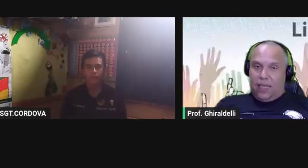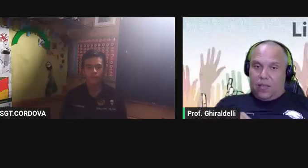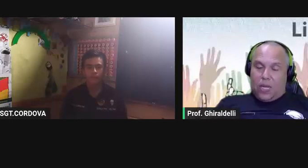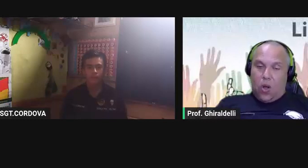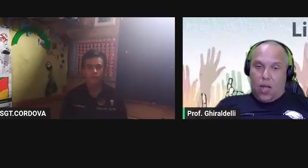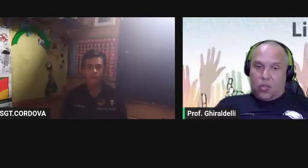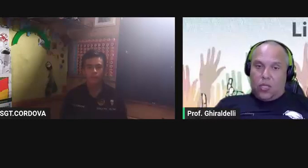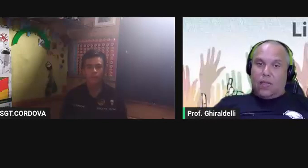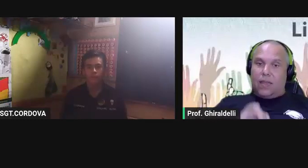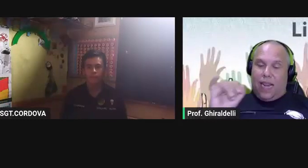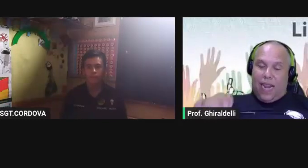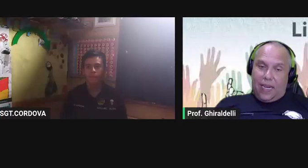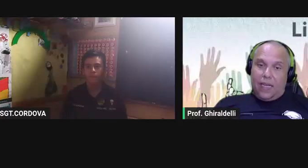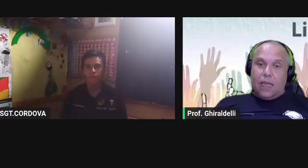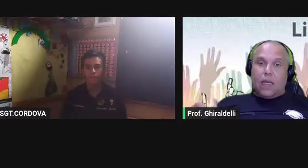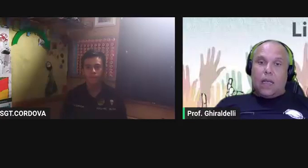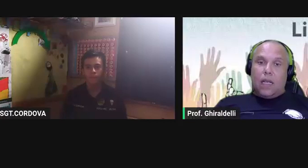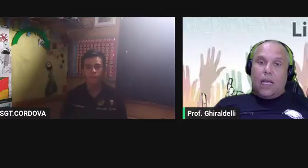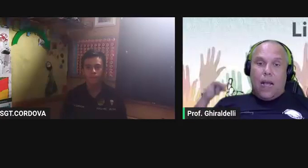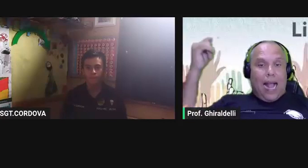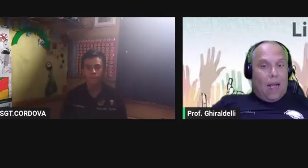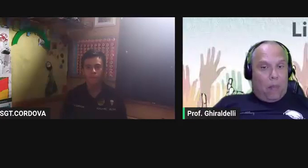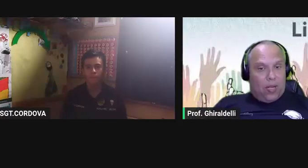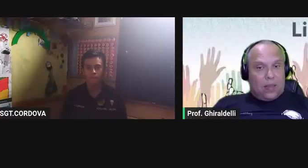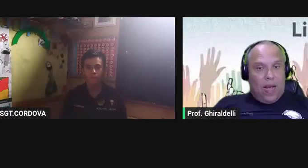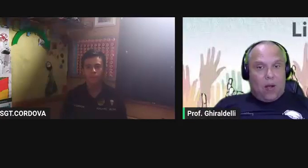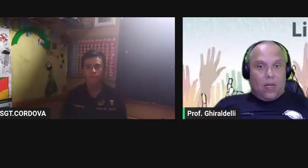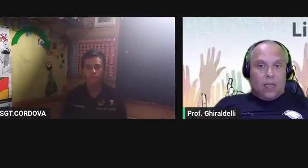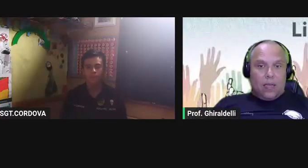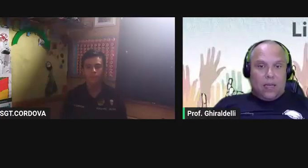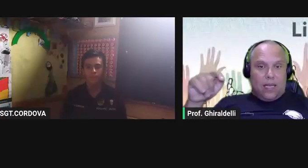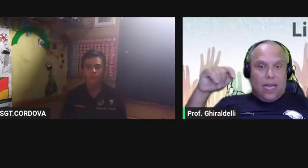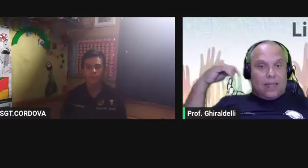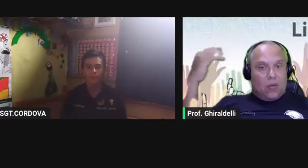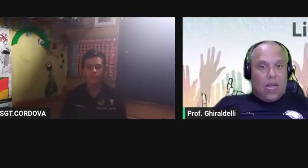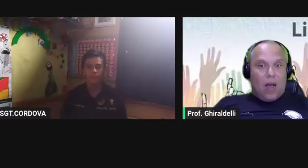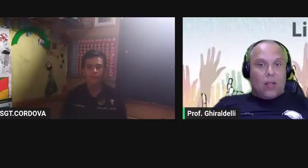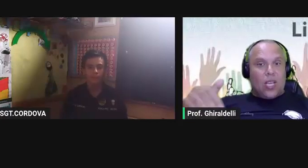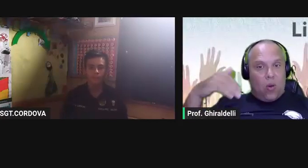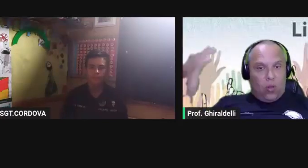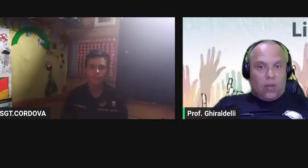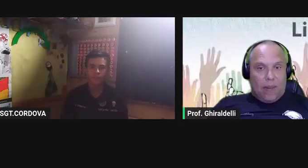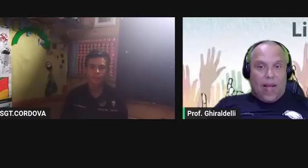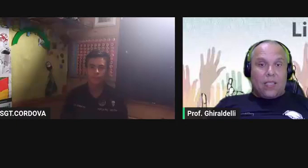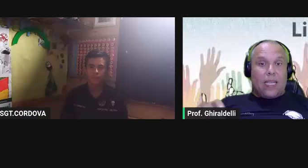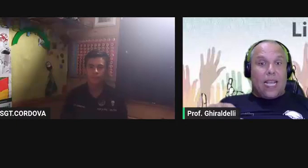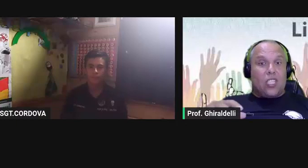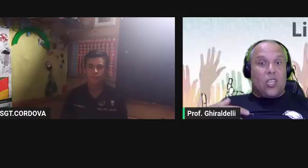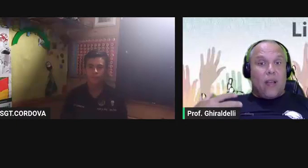isso, anote, treine e até a próxima aula, que é a segunda aula, já é outra temática, que aí a gente já vai